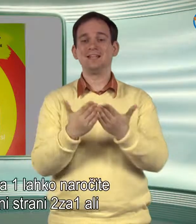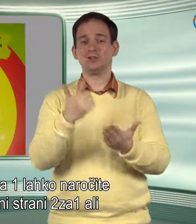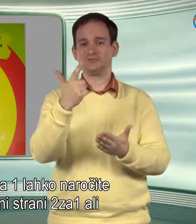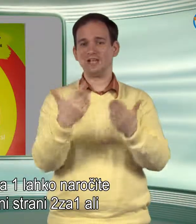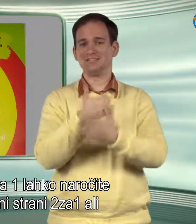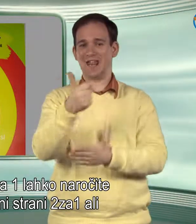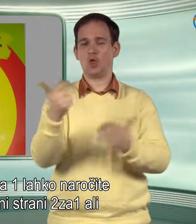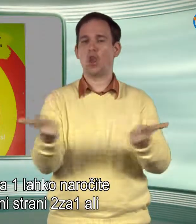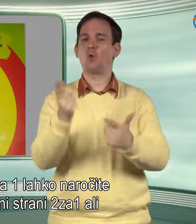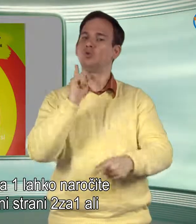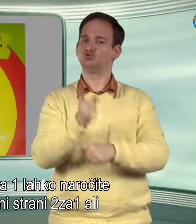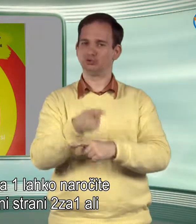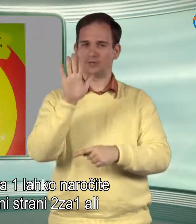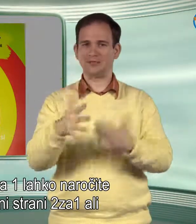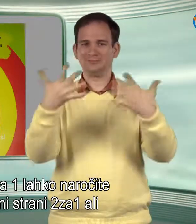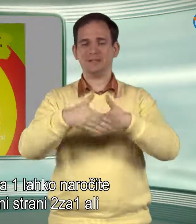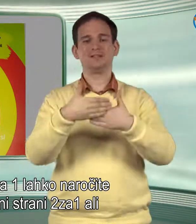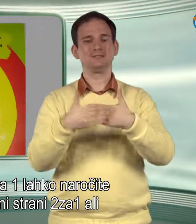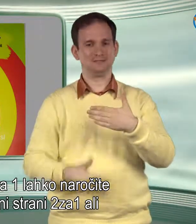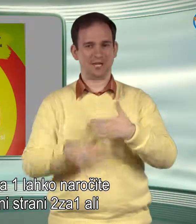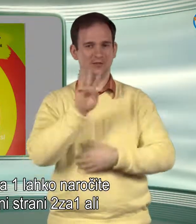Knjigo 2 za 1 lahko naročite na spletni strani